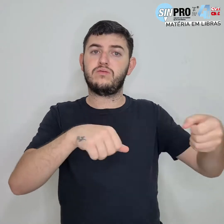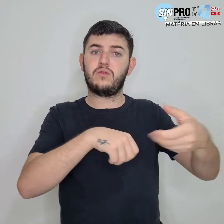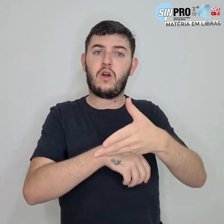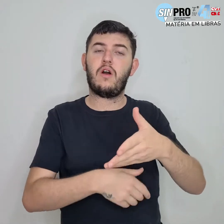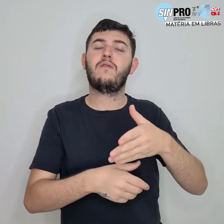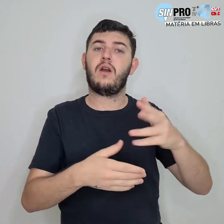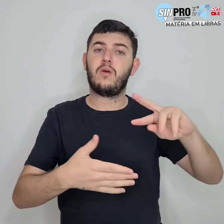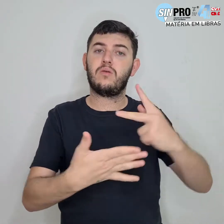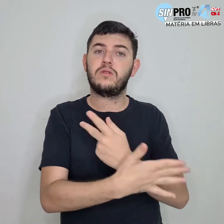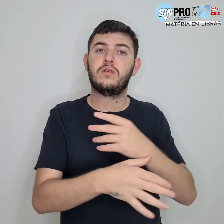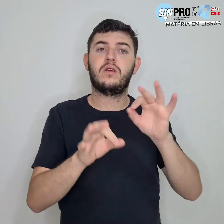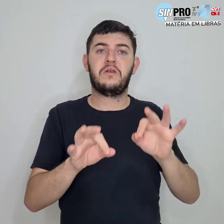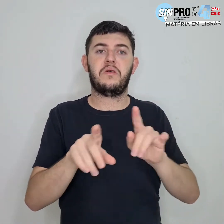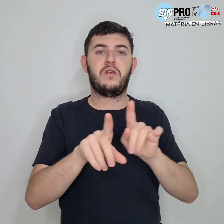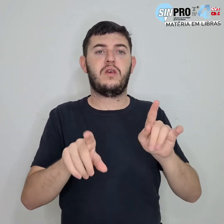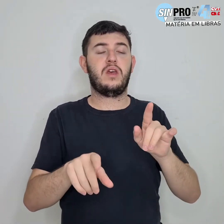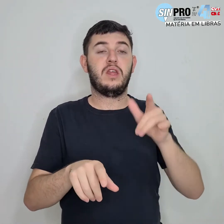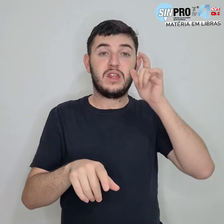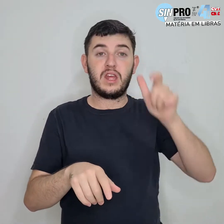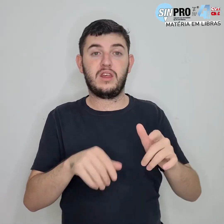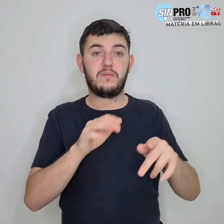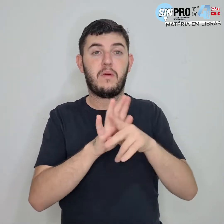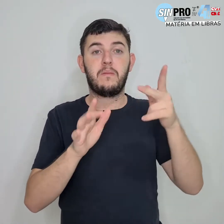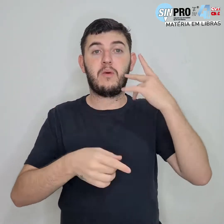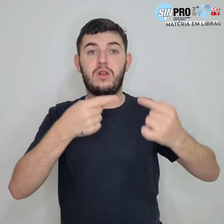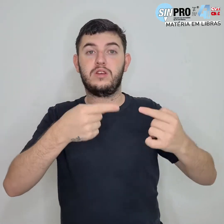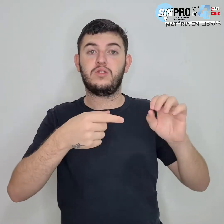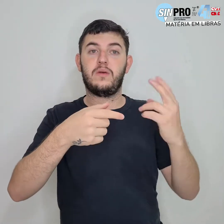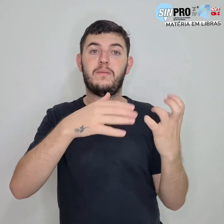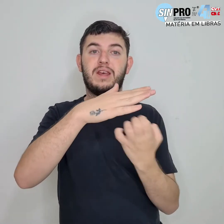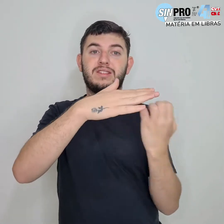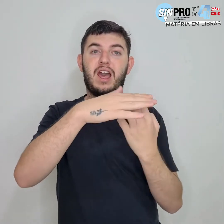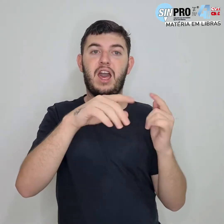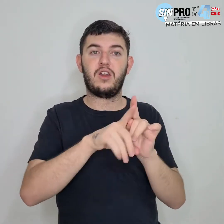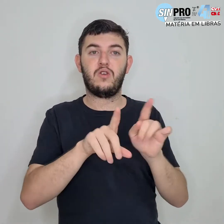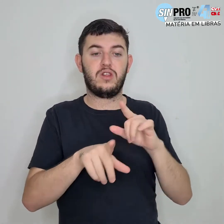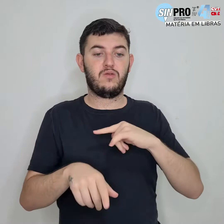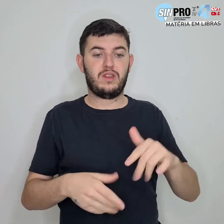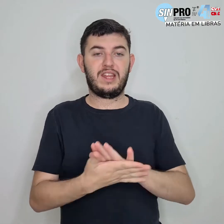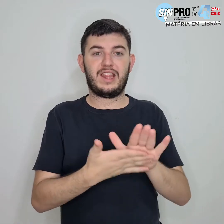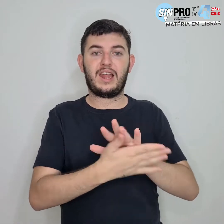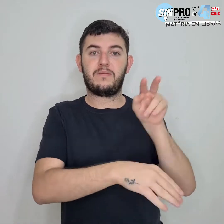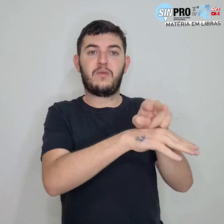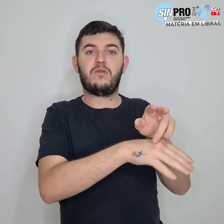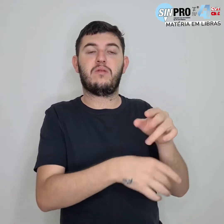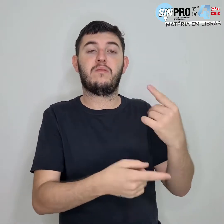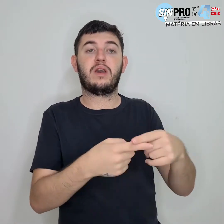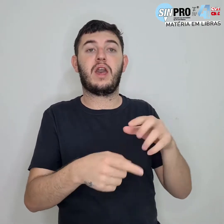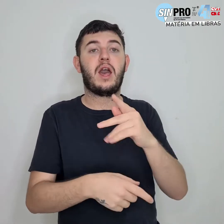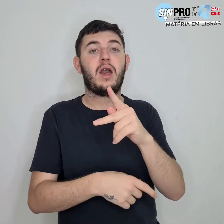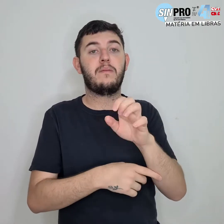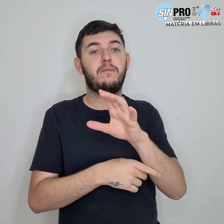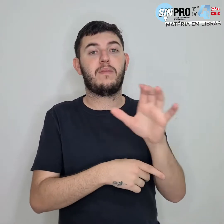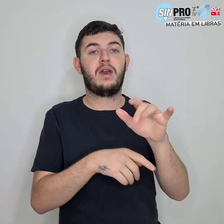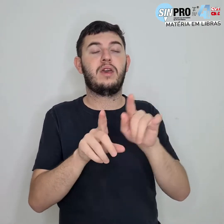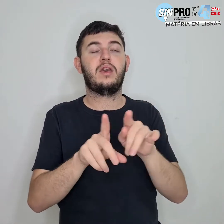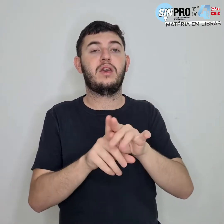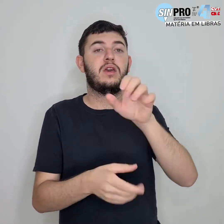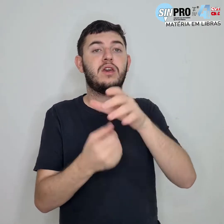empresários, porque a PEC põe fim ao RJU e à estabilidade e cria novos vínculos, alguns com ingresso por meio